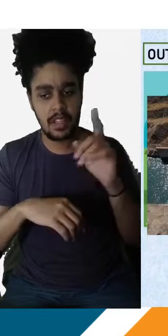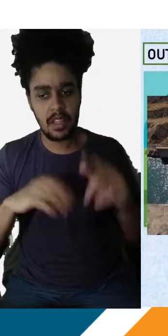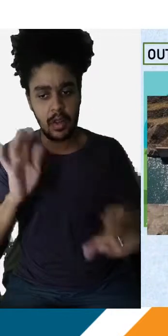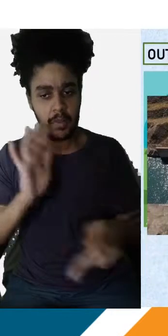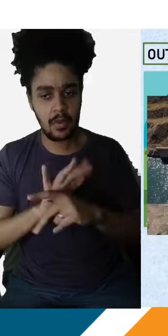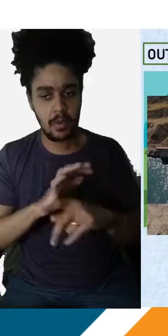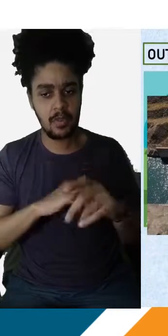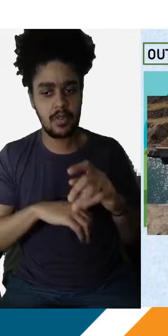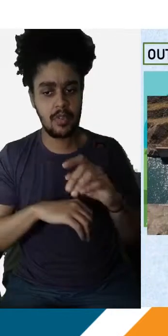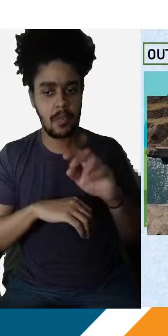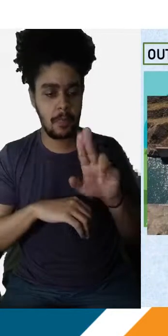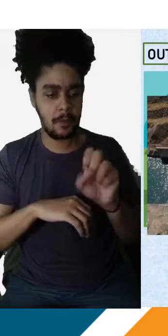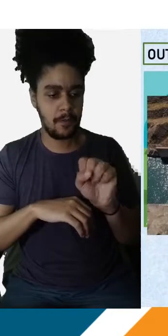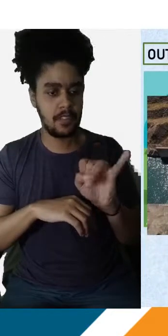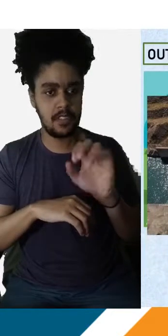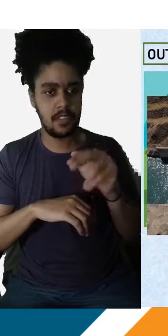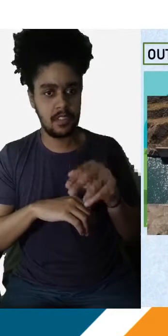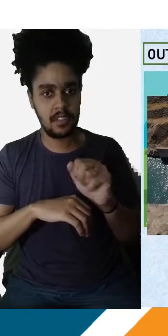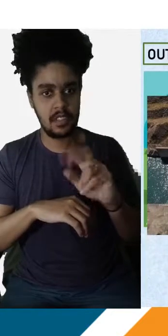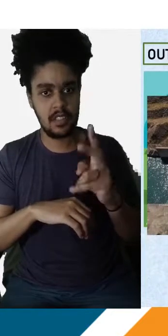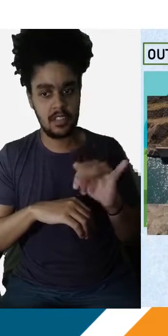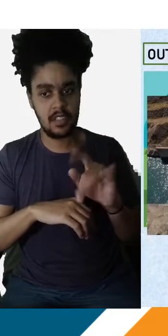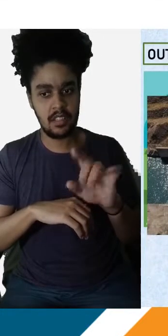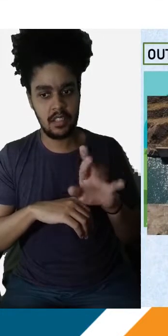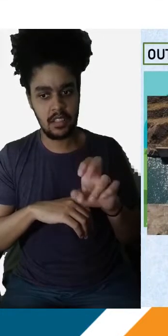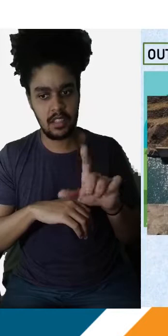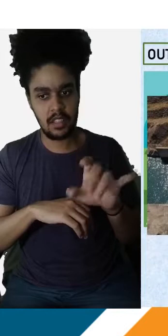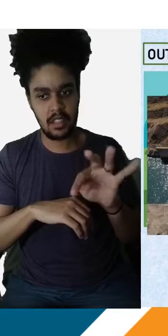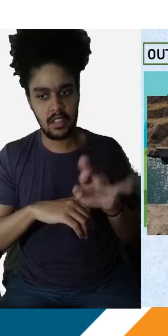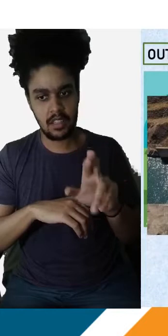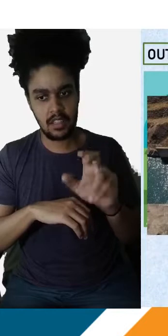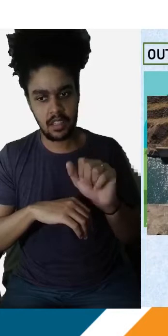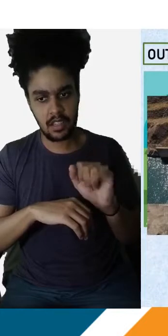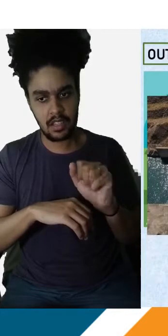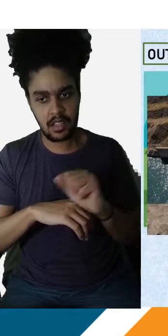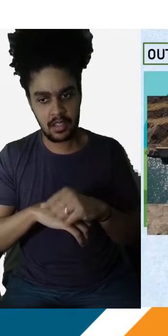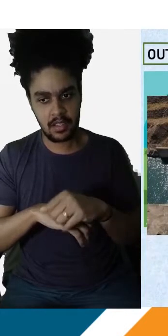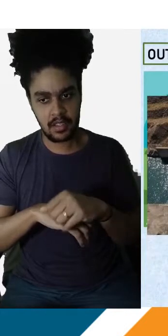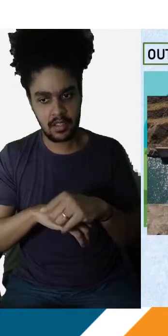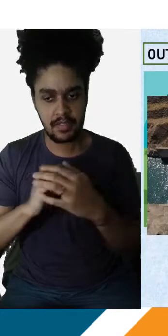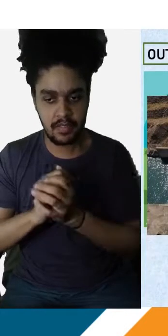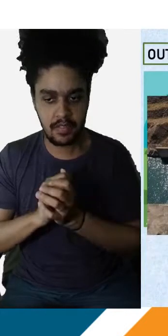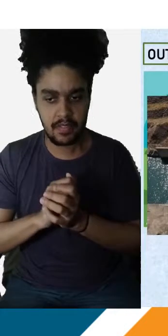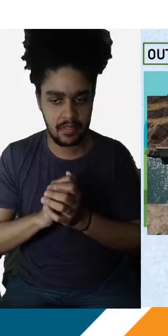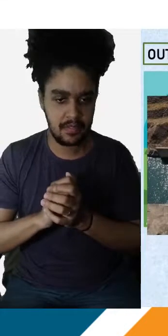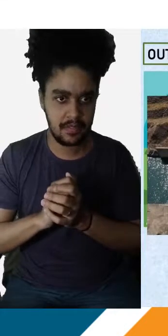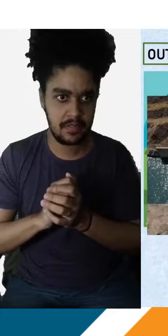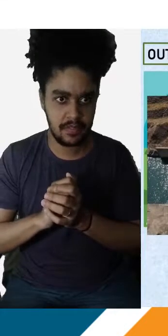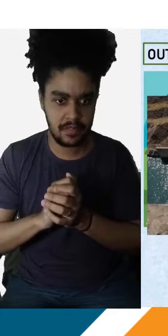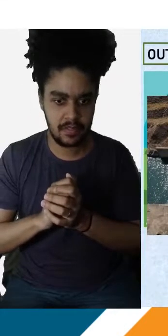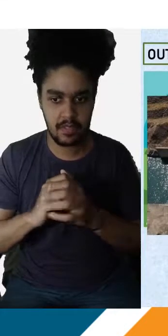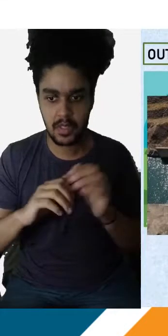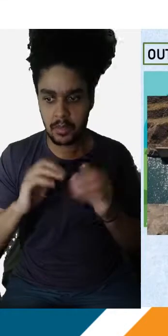provém de usinas hidrelétricas. Isso segundo a empresa de pesquisa energética vinculada ao governo brasileiro.